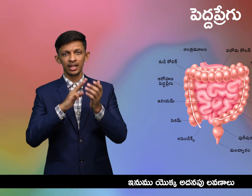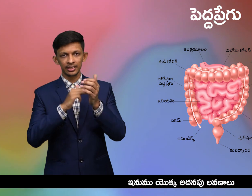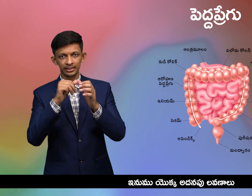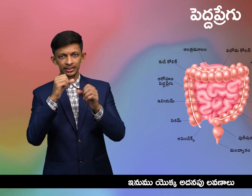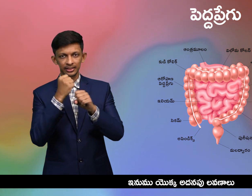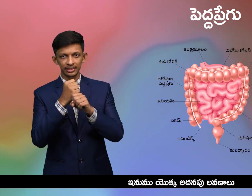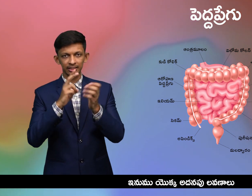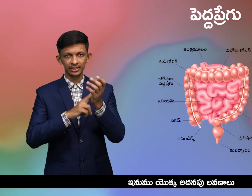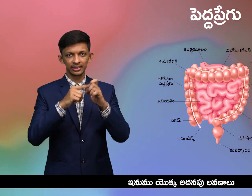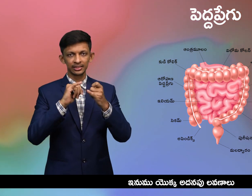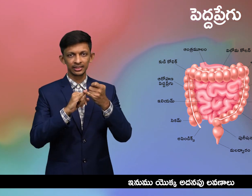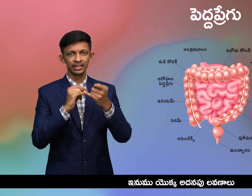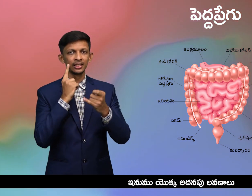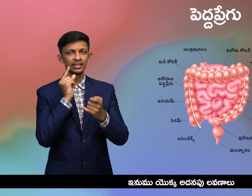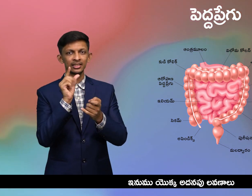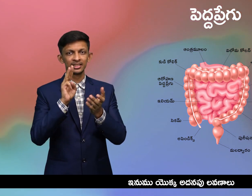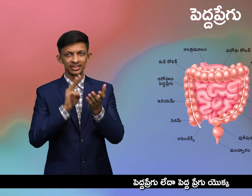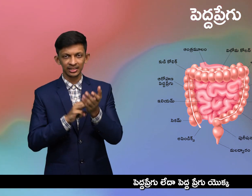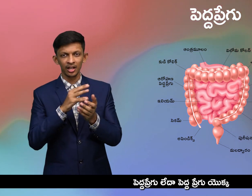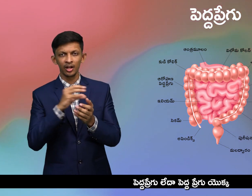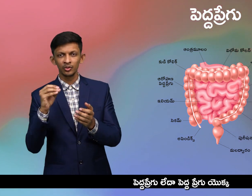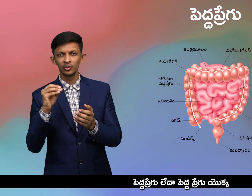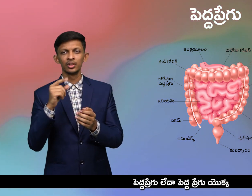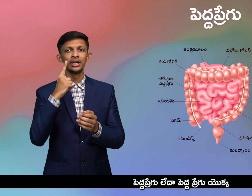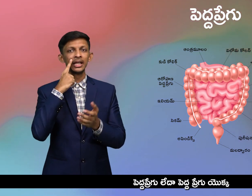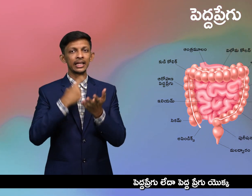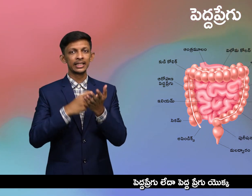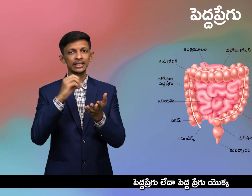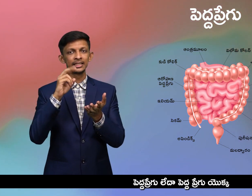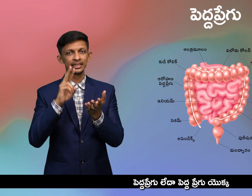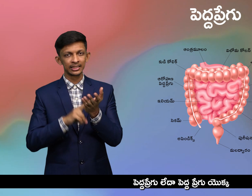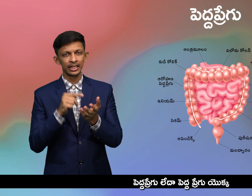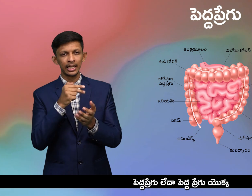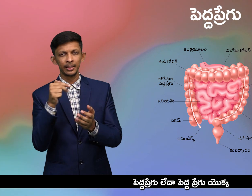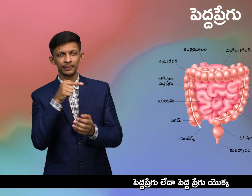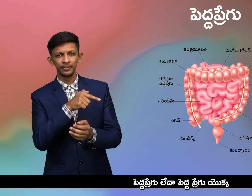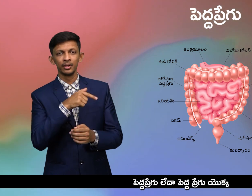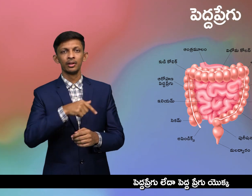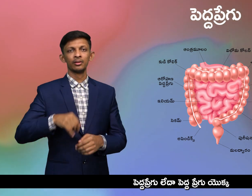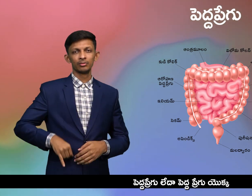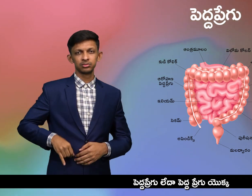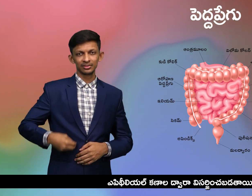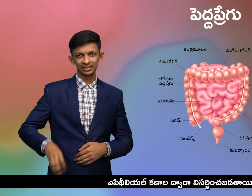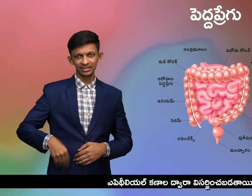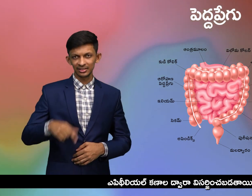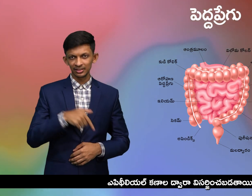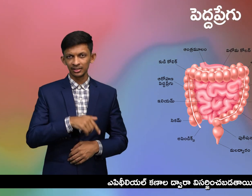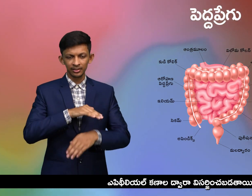ఇనుము యొక్క అదనపు లవణాలు పెద్ద ప్రేగు లేదా పెద్ద ప్రేగు యొక్క ఎపిథీలియల్